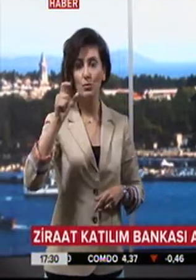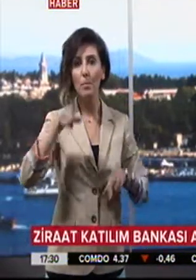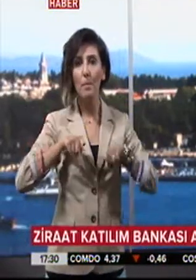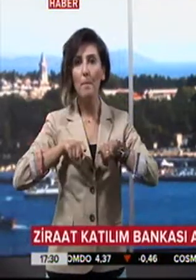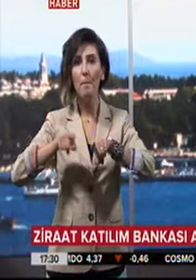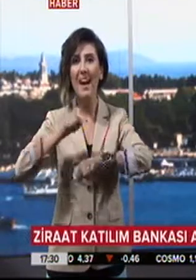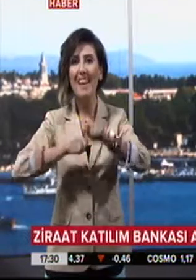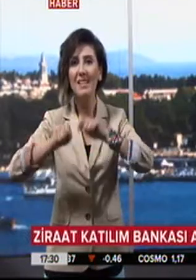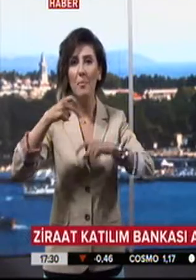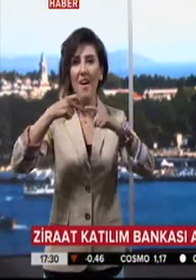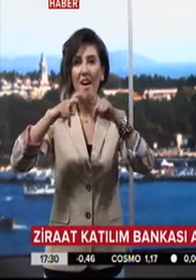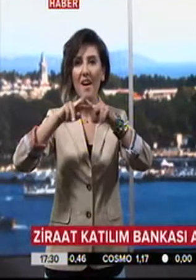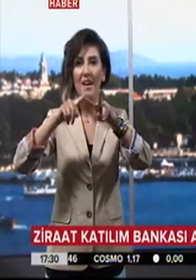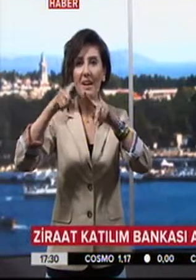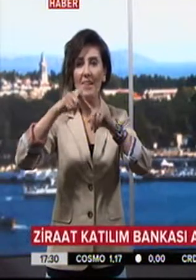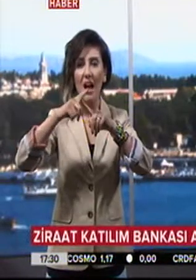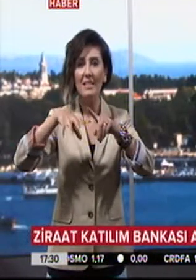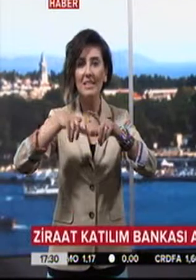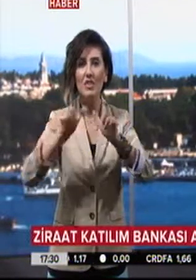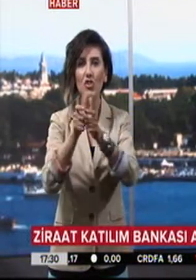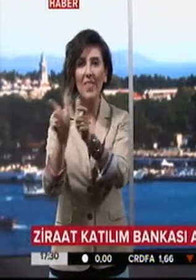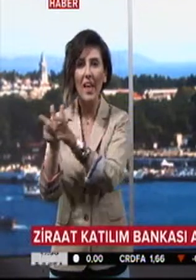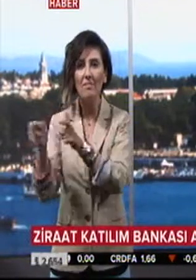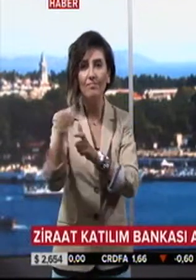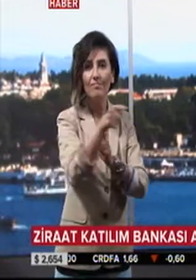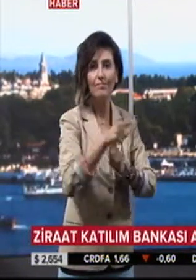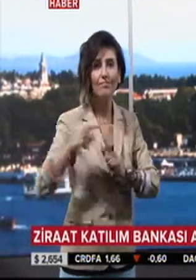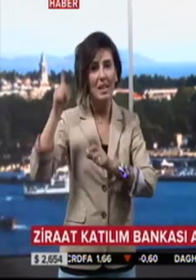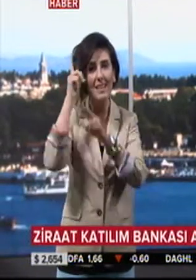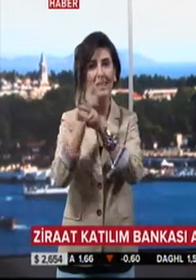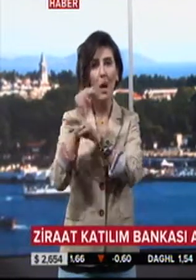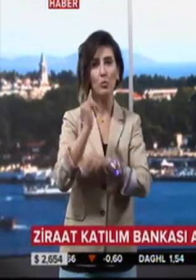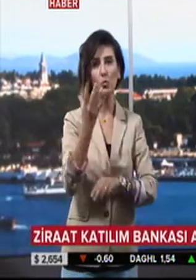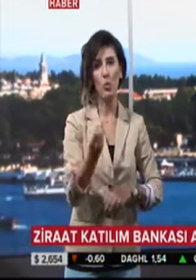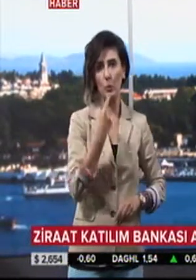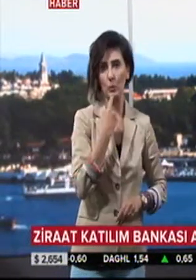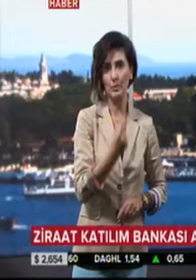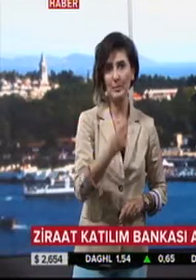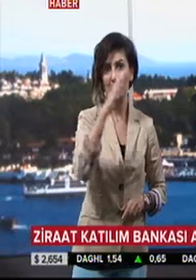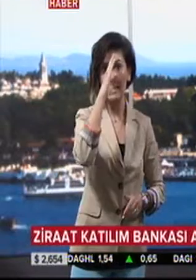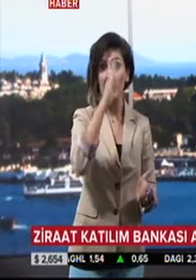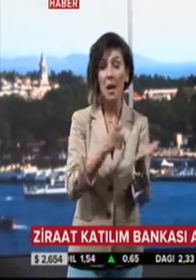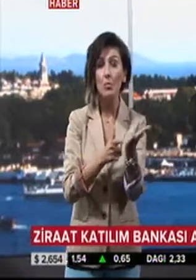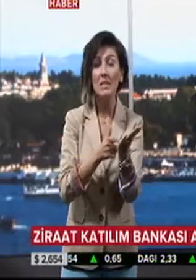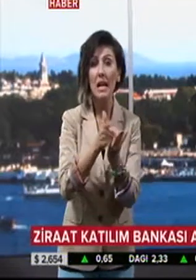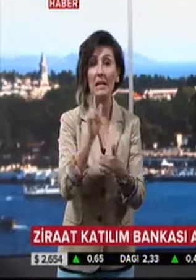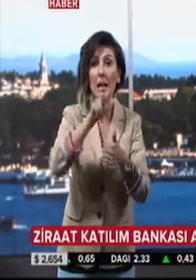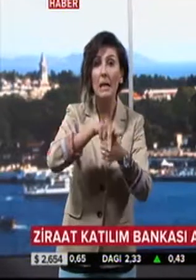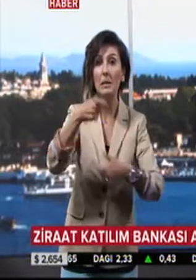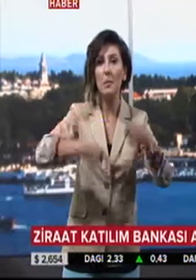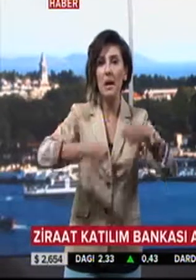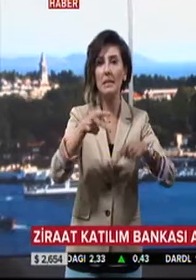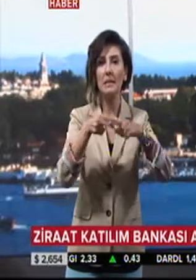yeni Türkiye'nin paralel yapı ve ramp çetelerinin kabusu haline geldiğini söyledi. İstanbul'da Ziraat